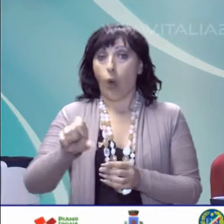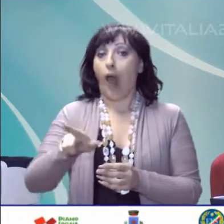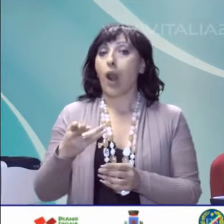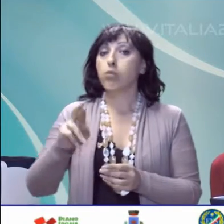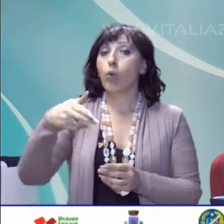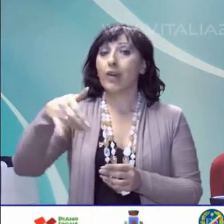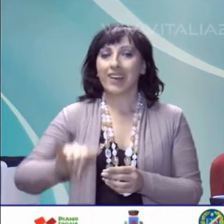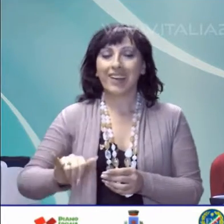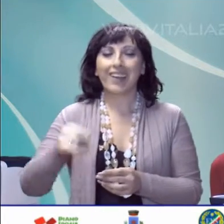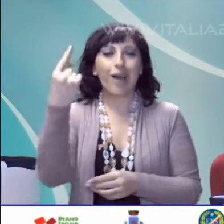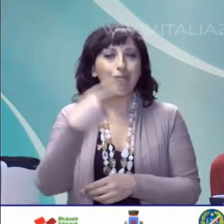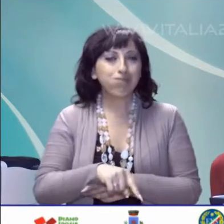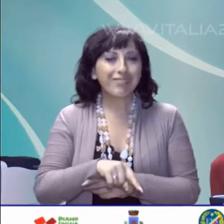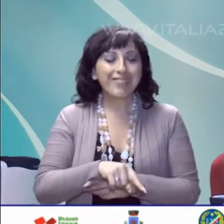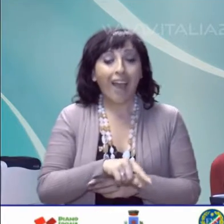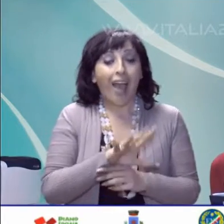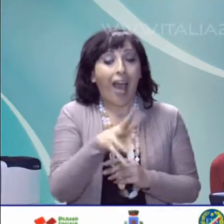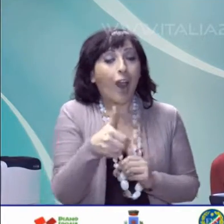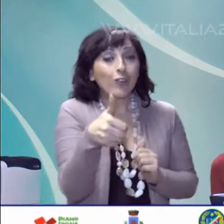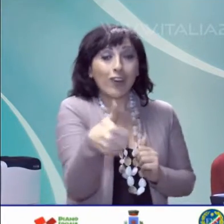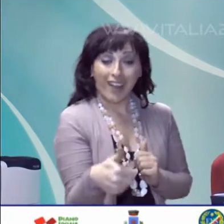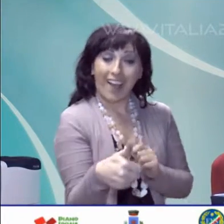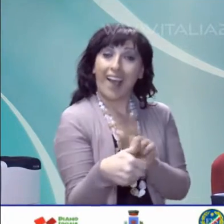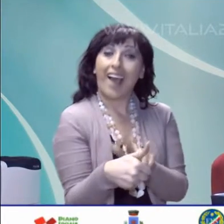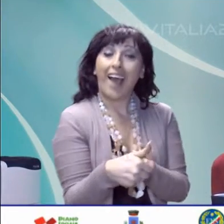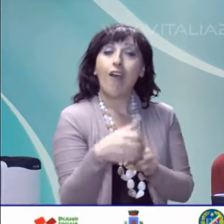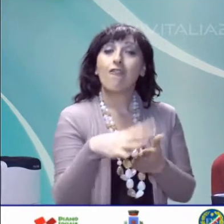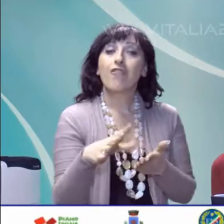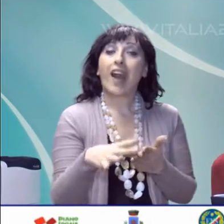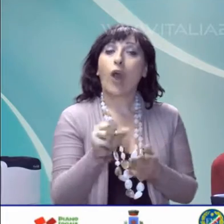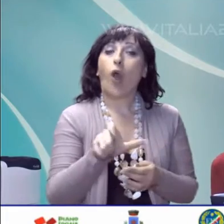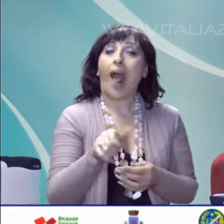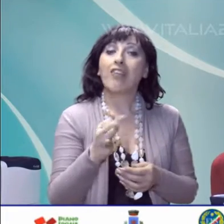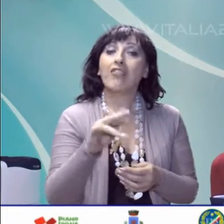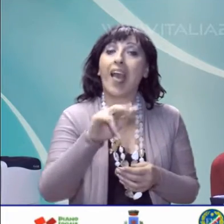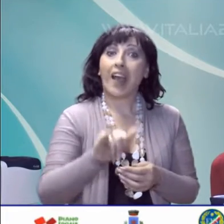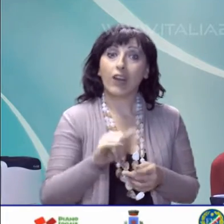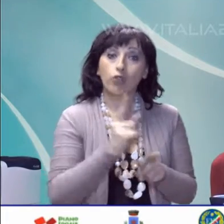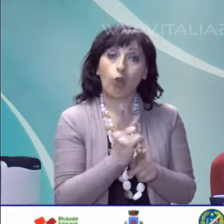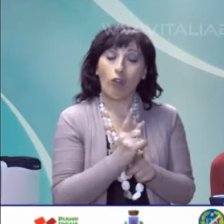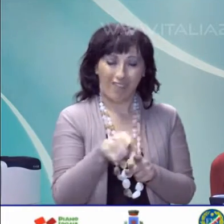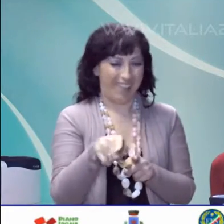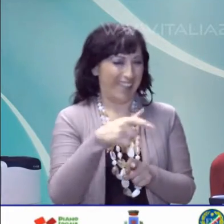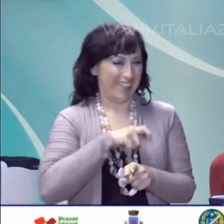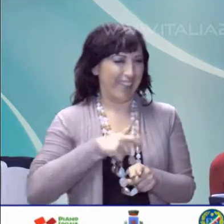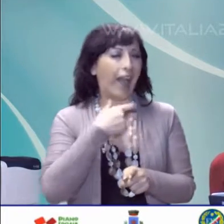ha scalzato quindi l'altro papabile, ossia Franco Alfieri, sindaco di